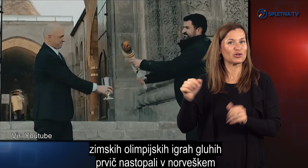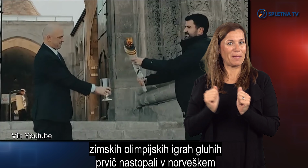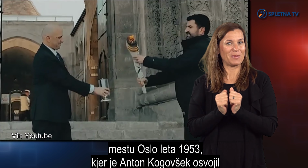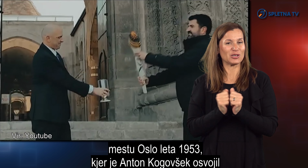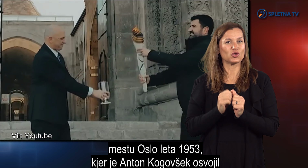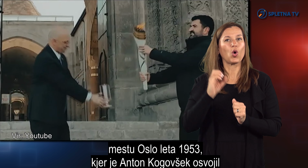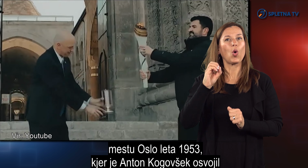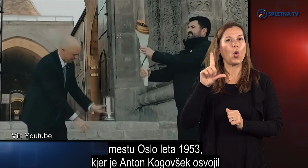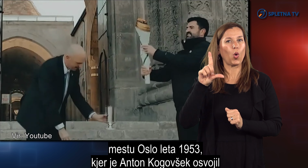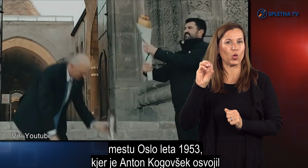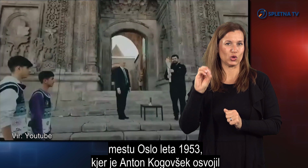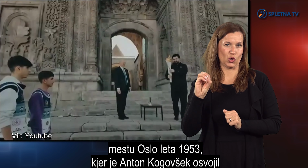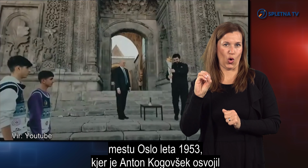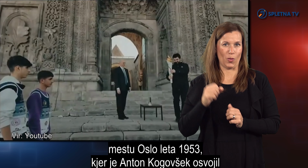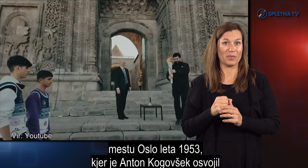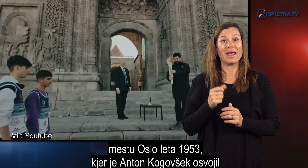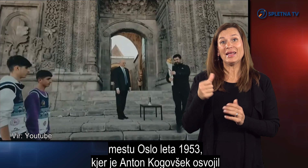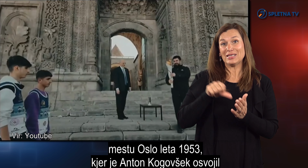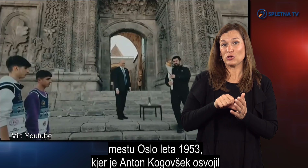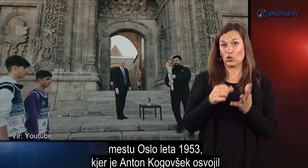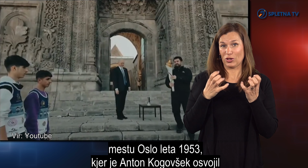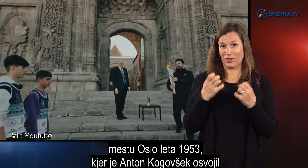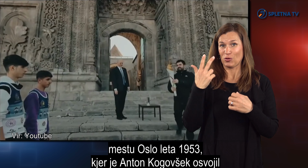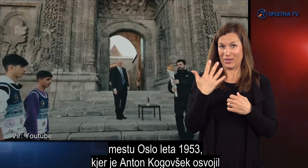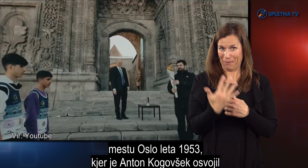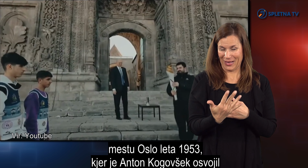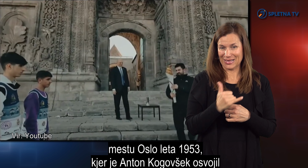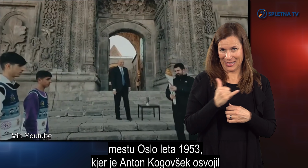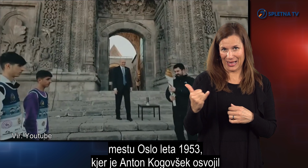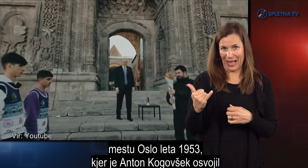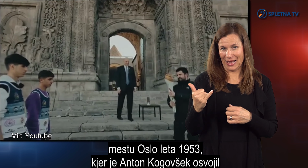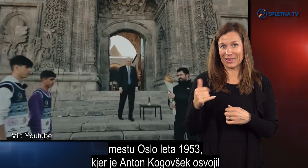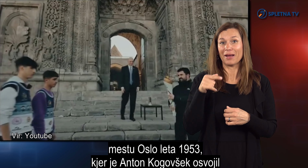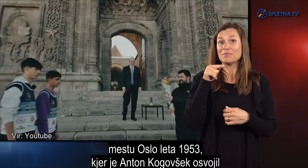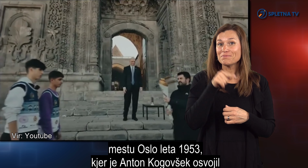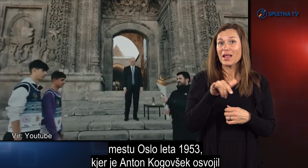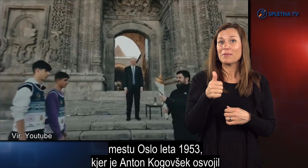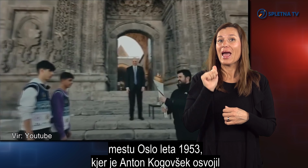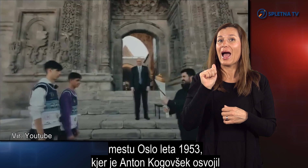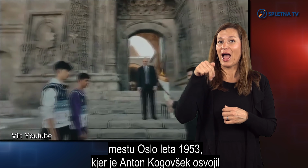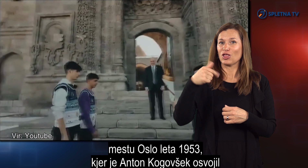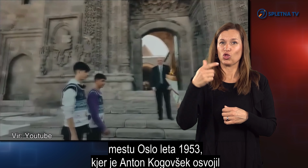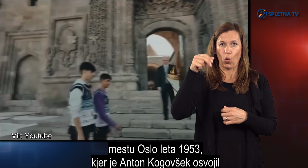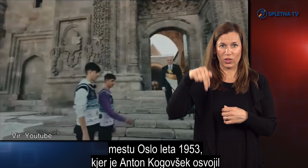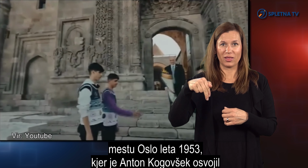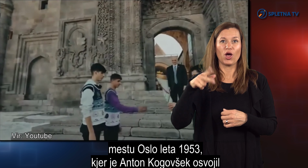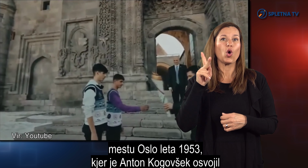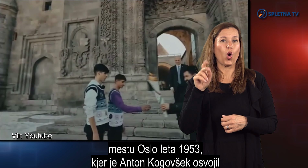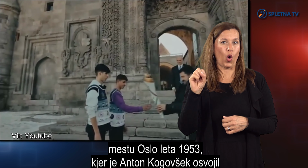leta 1953, ker je Anton Kogovšek osvojil srebrno medaljo v smuku in bronasto v